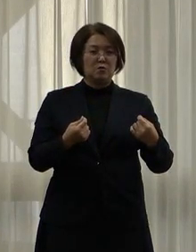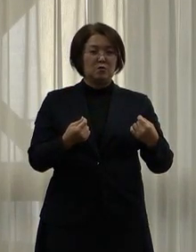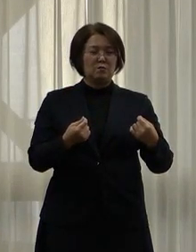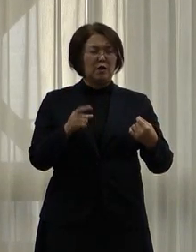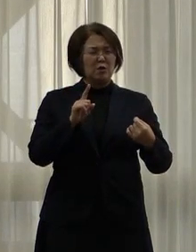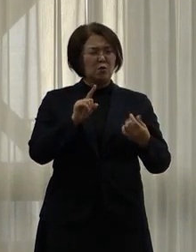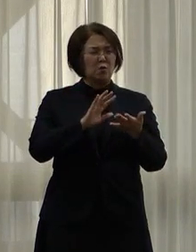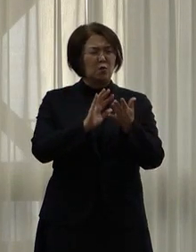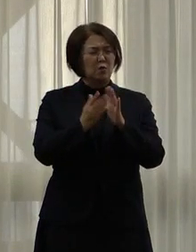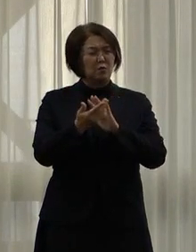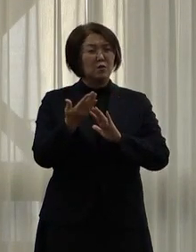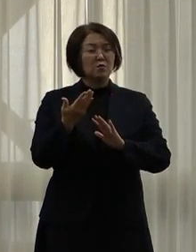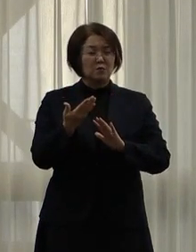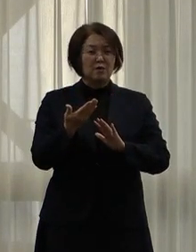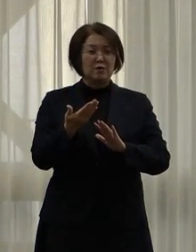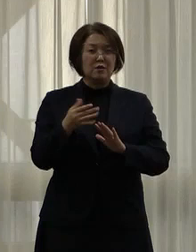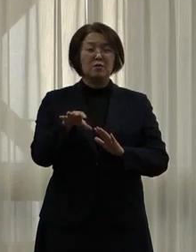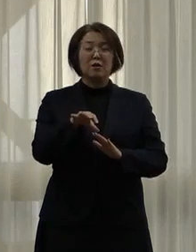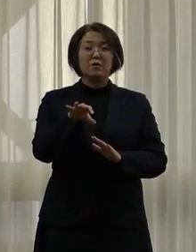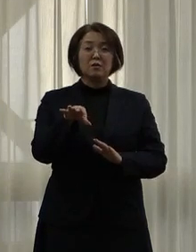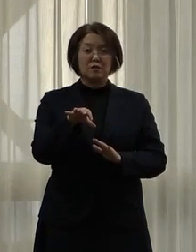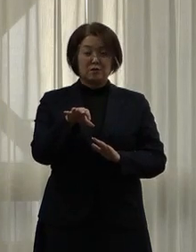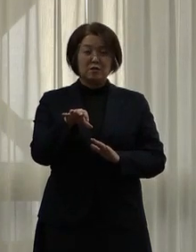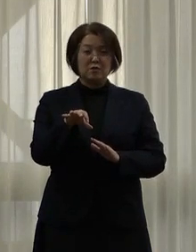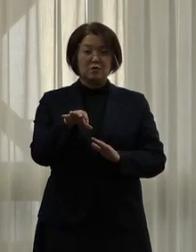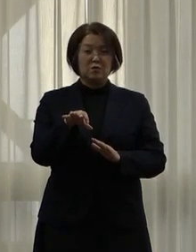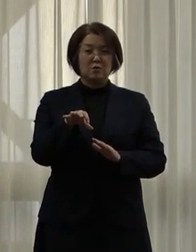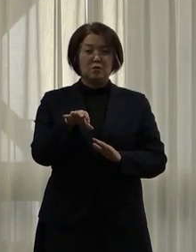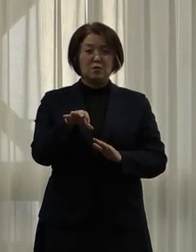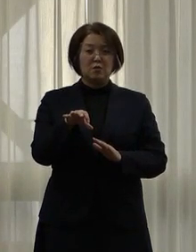何がどう変わるのかということ、そういうことを